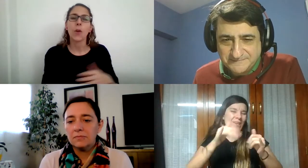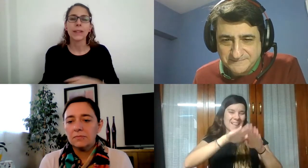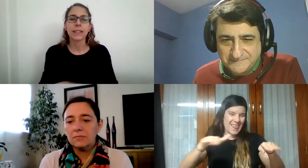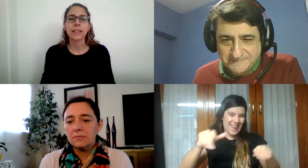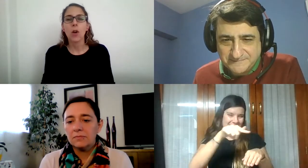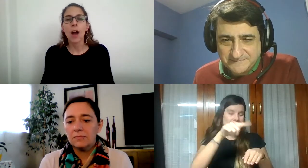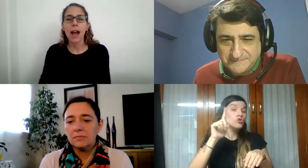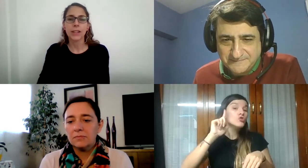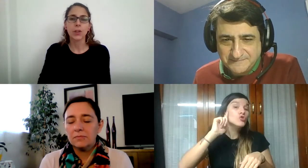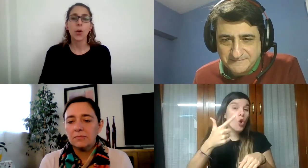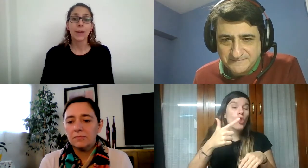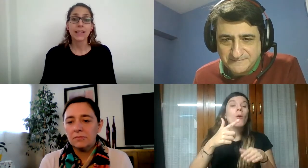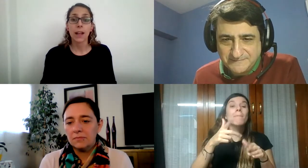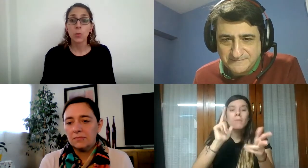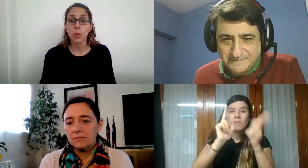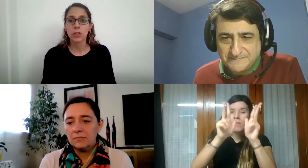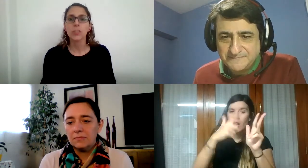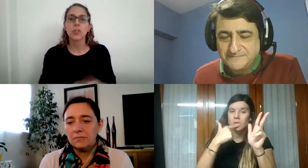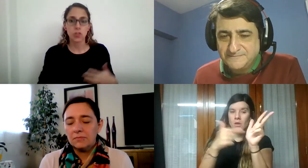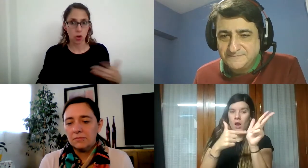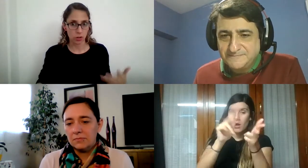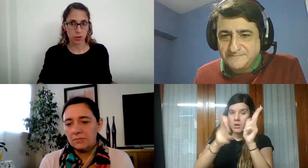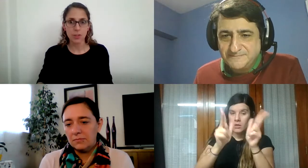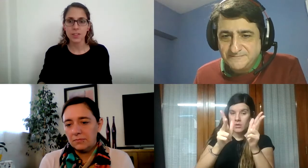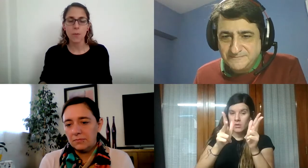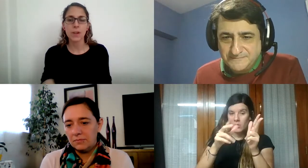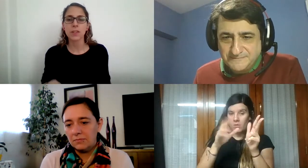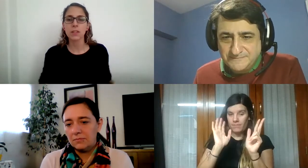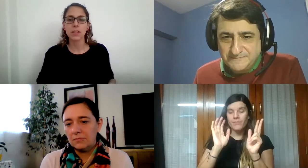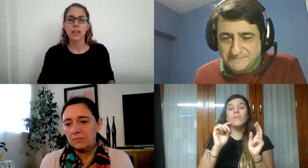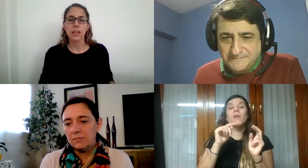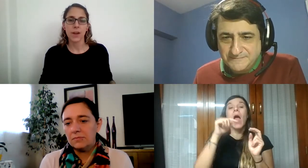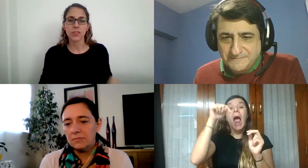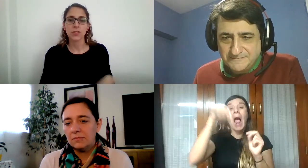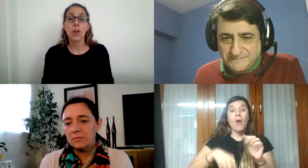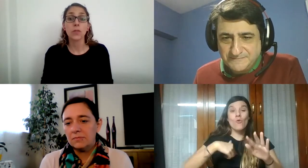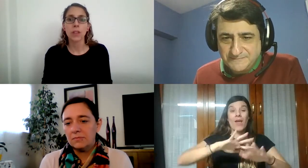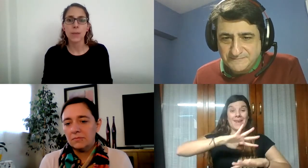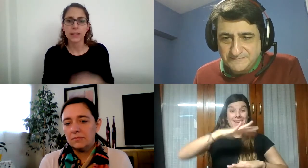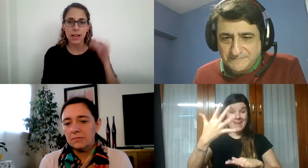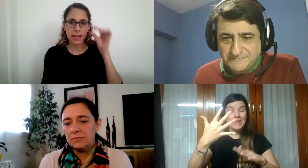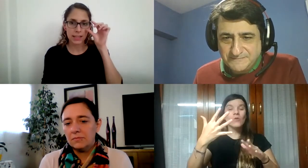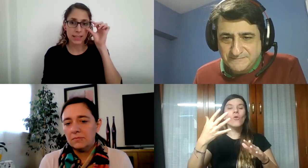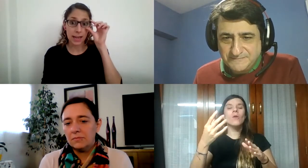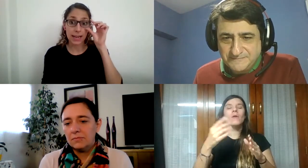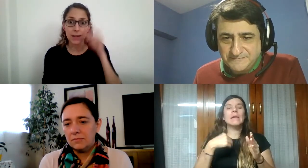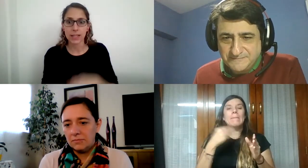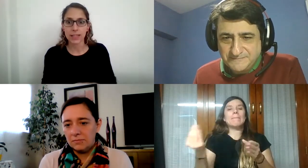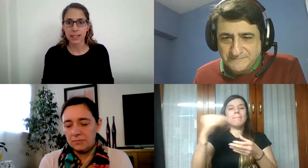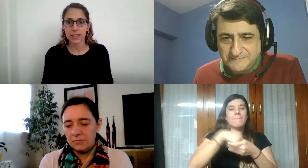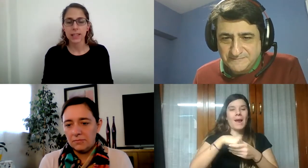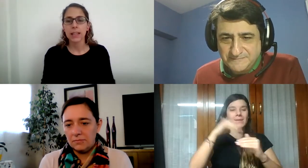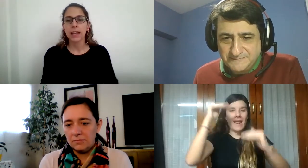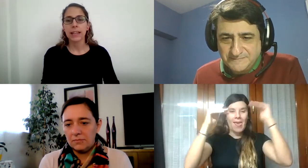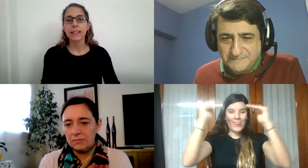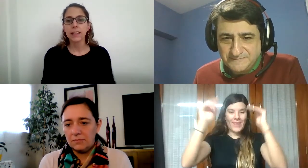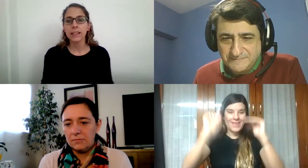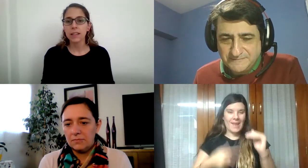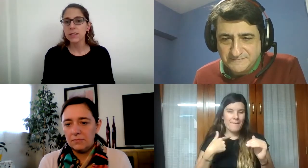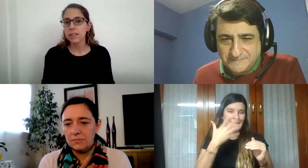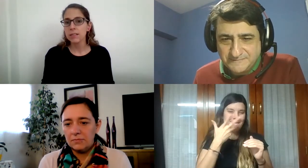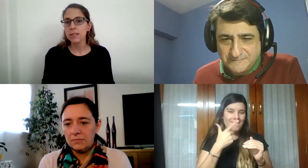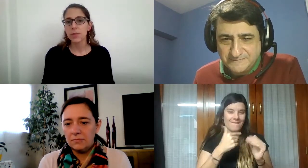alrededor de los 25 años, jóvenes adultos, sordos, ¿no? Siempre sordos, y para nosotros lo fundamental es que sean lengua de señas. En